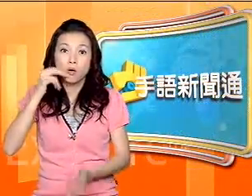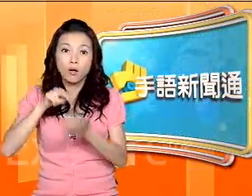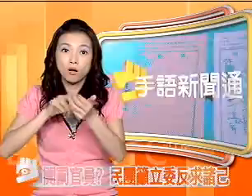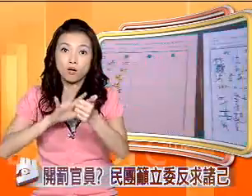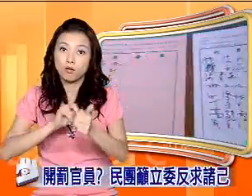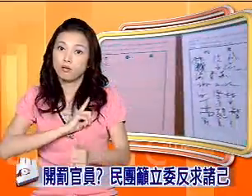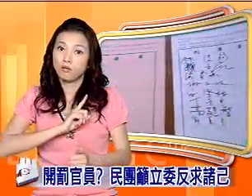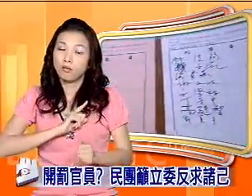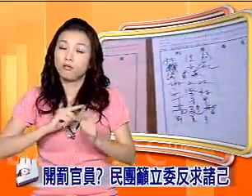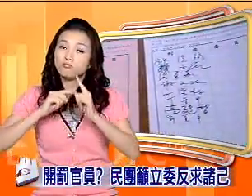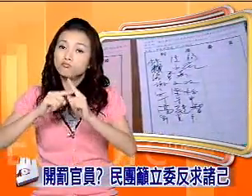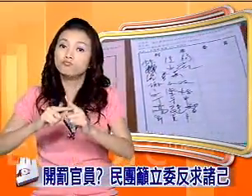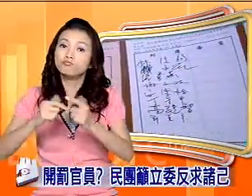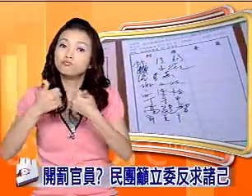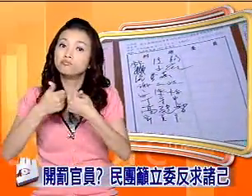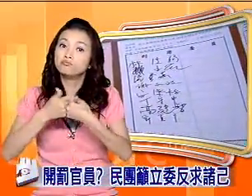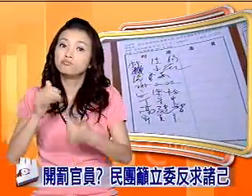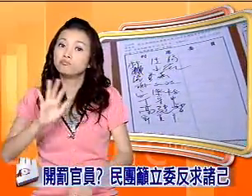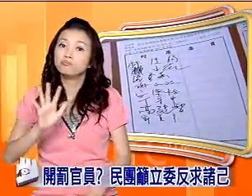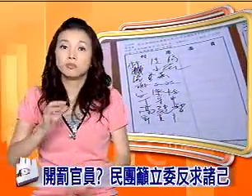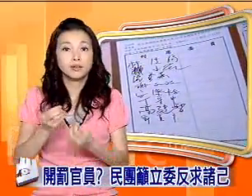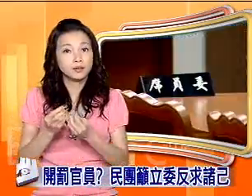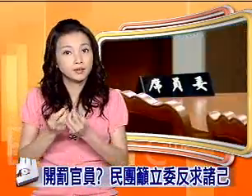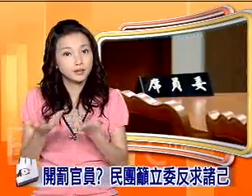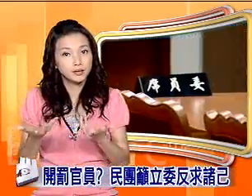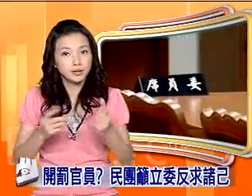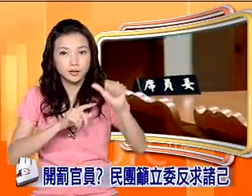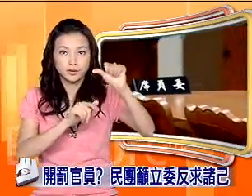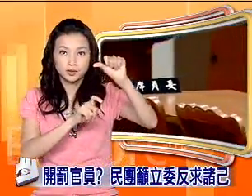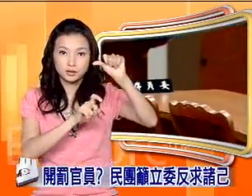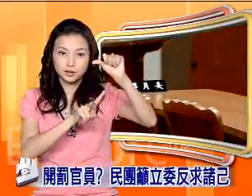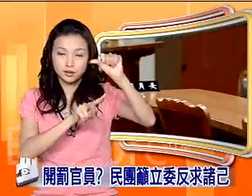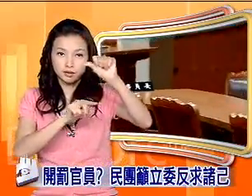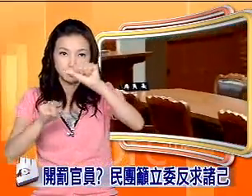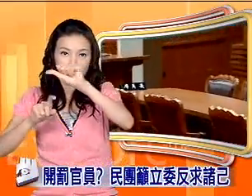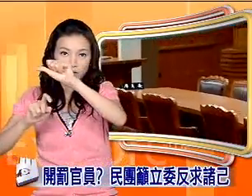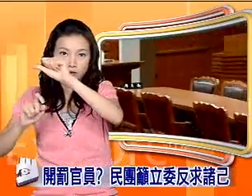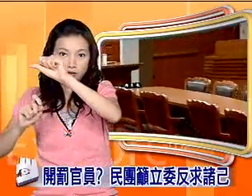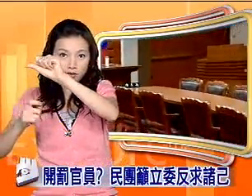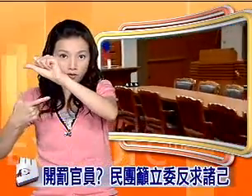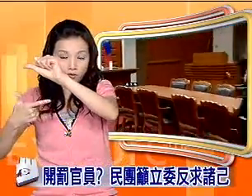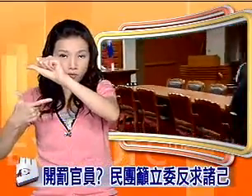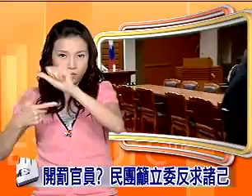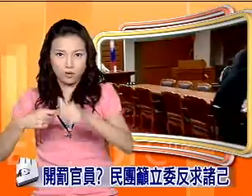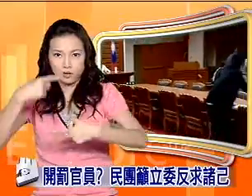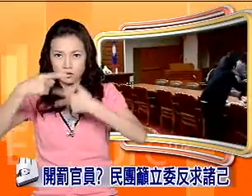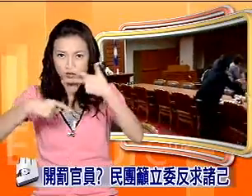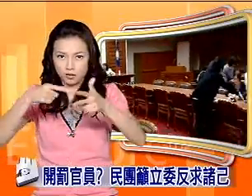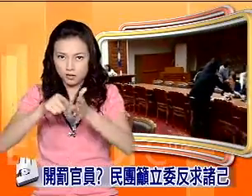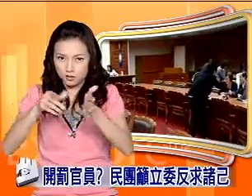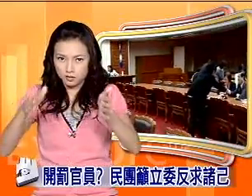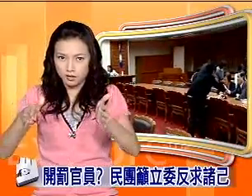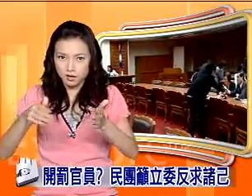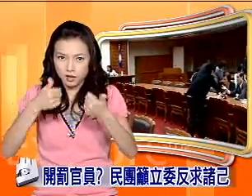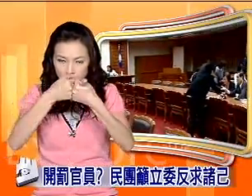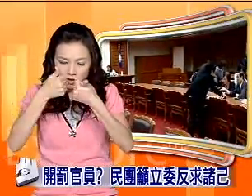来开会，又该怎么办呢？从5月12号一直到5月16号这一周开会的状况统计，